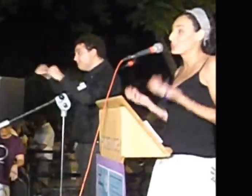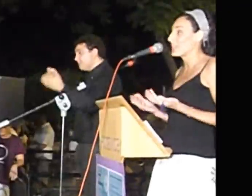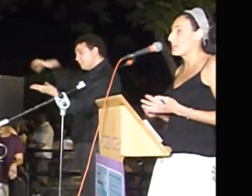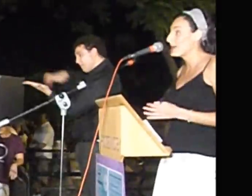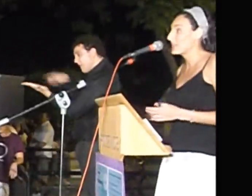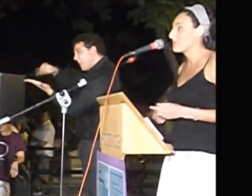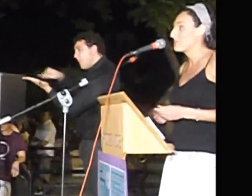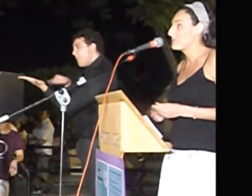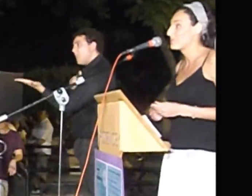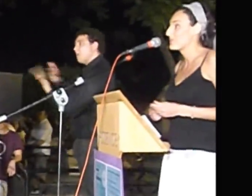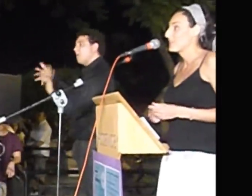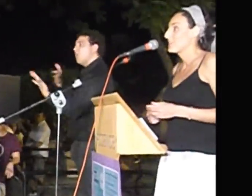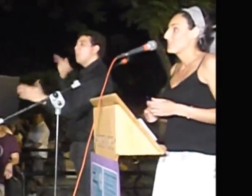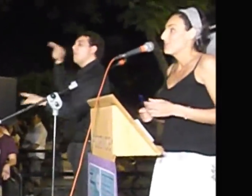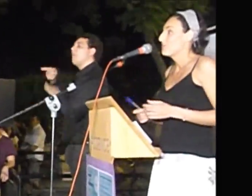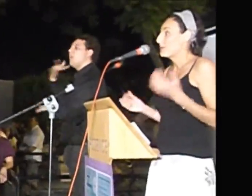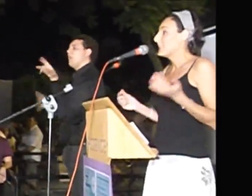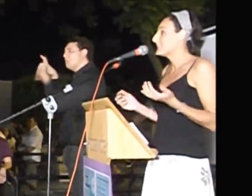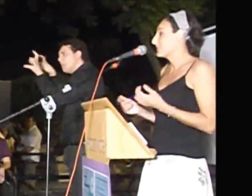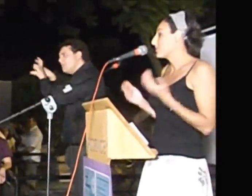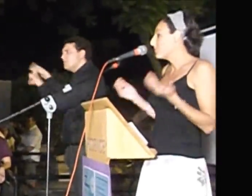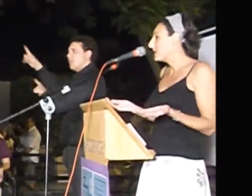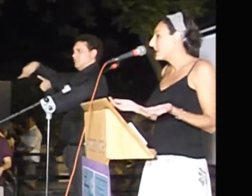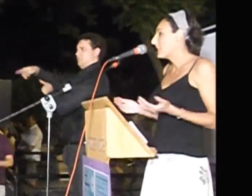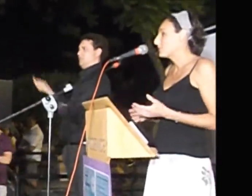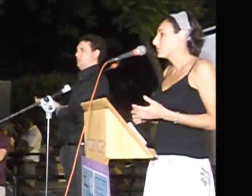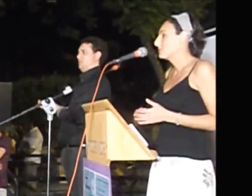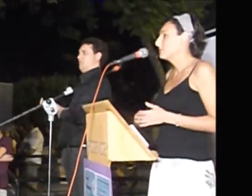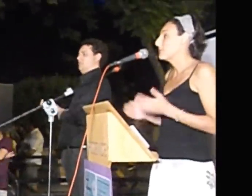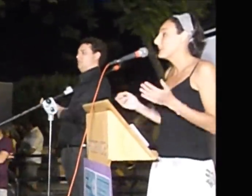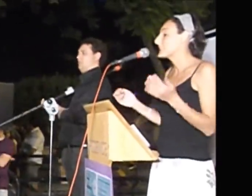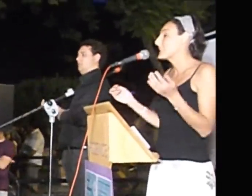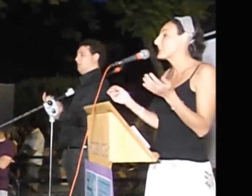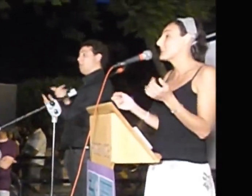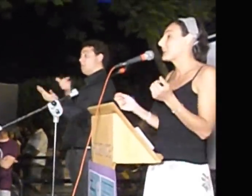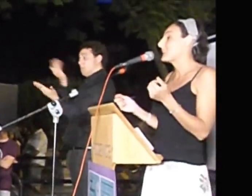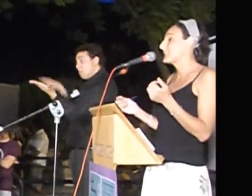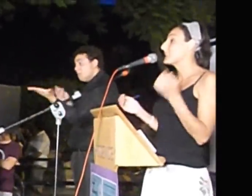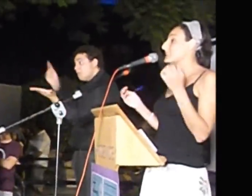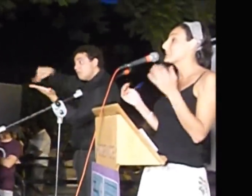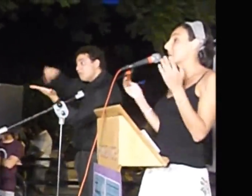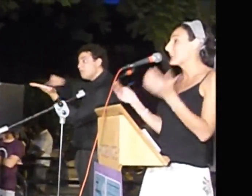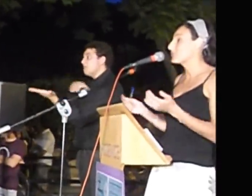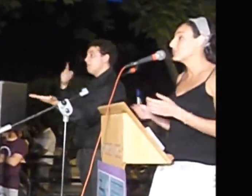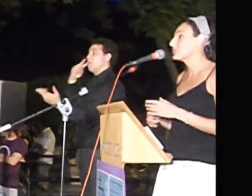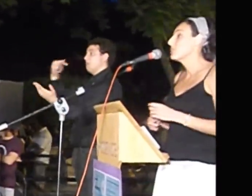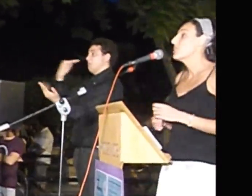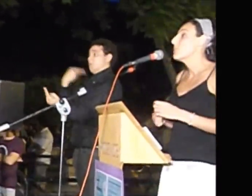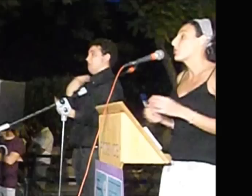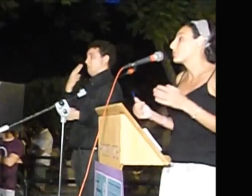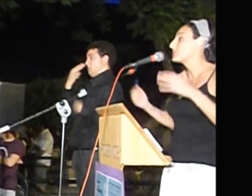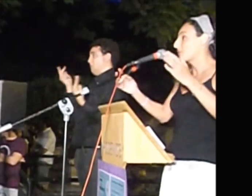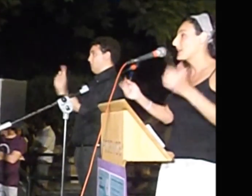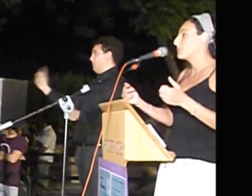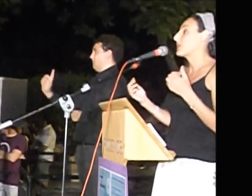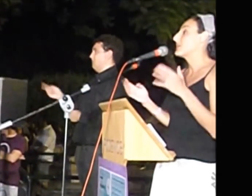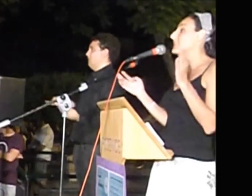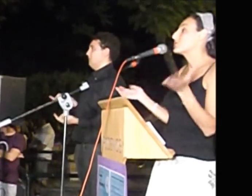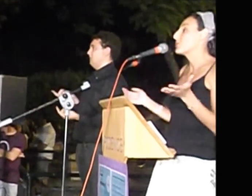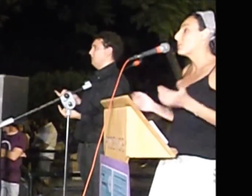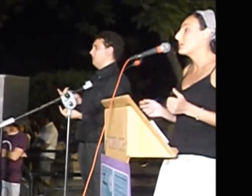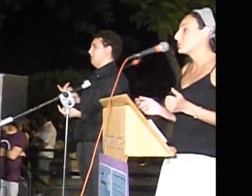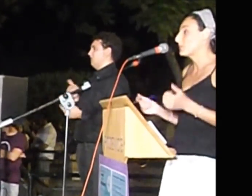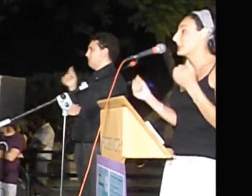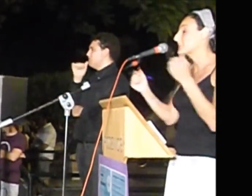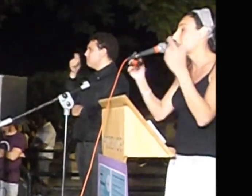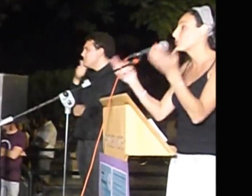además no nos dejan ver papeles que no son publicados papeles que dicen que tienen que ser secretos por nuestro bien por el bien